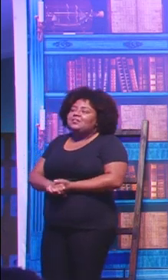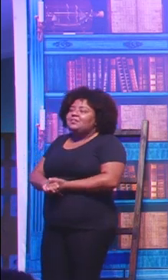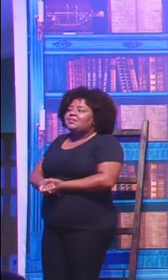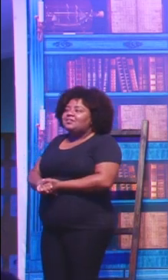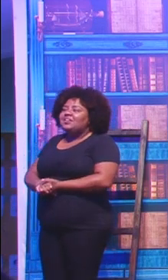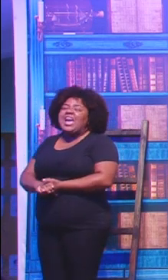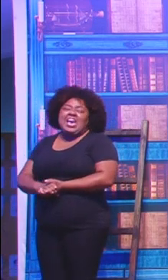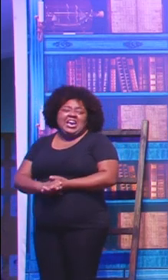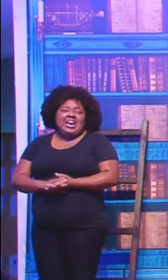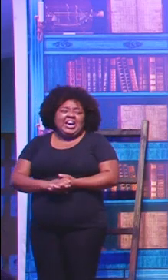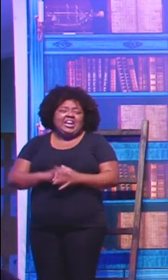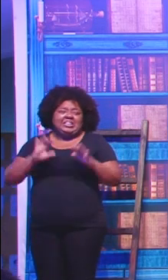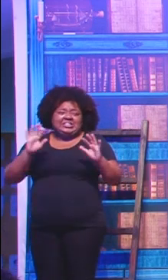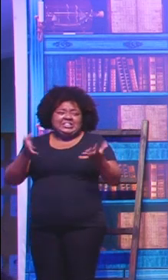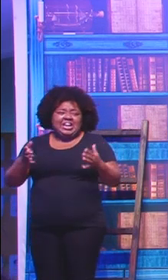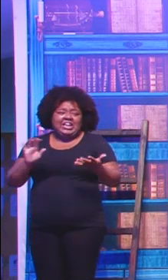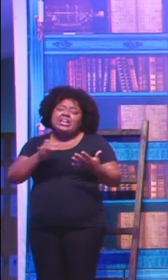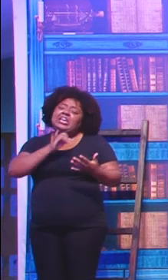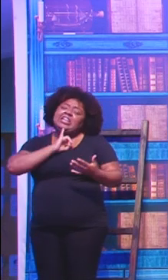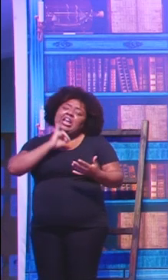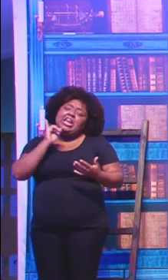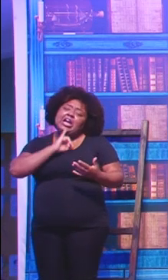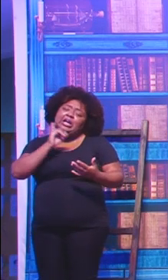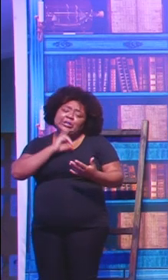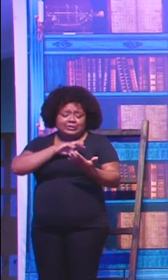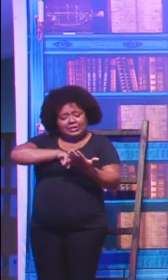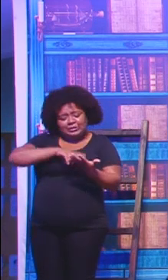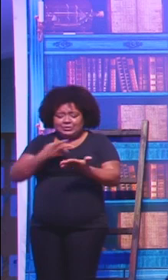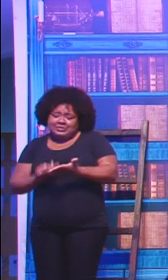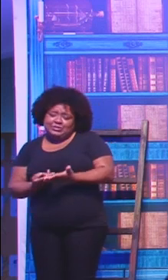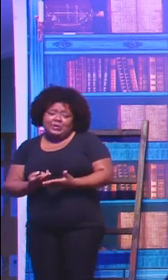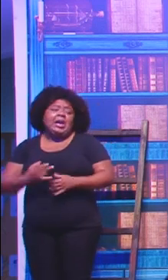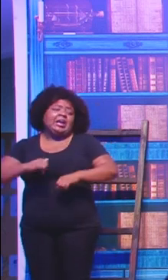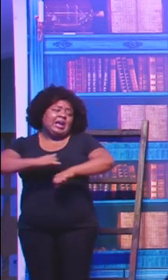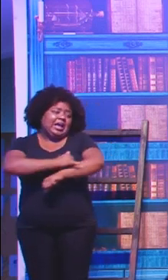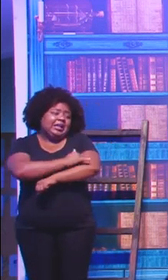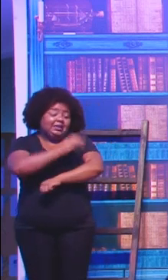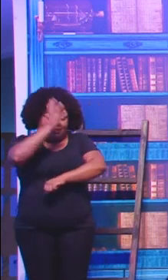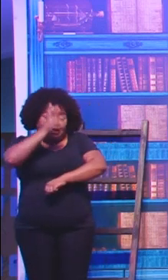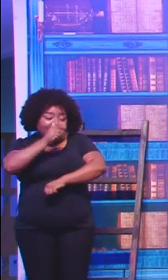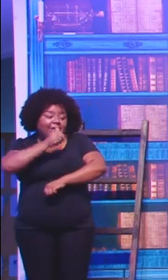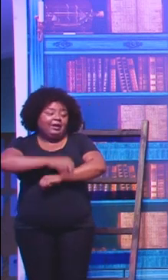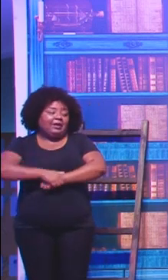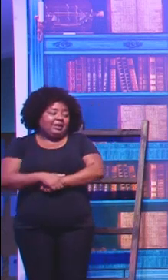Já pensou se o tradutor italiano traduzindo galinha gorda? Ah, eu não sei.